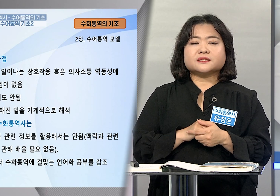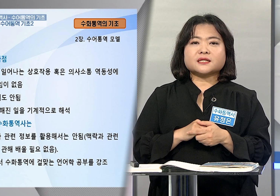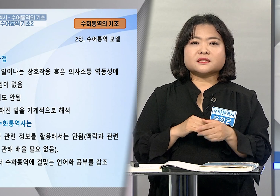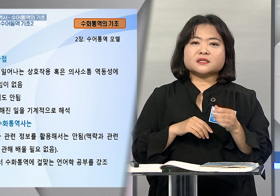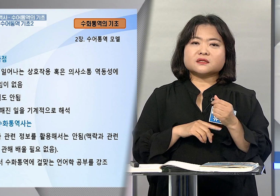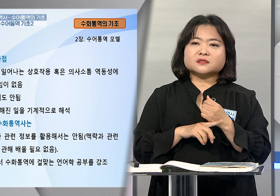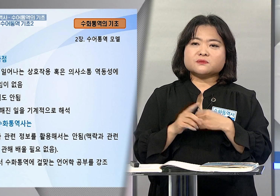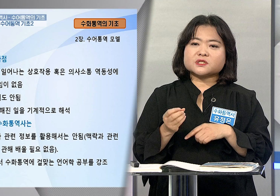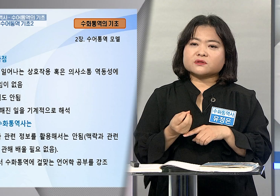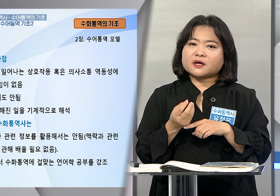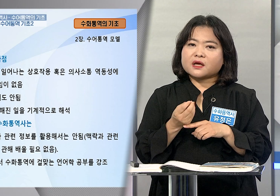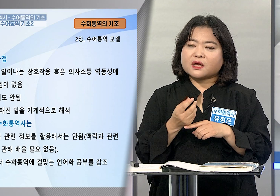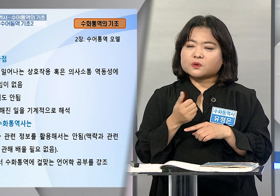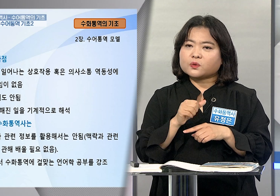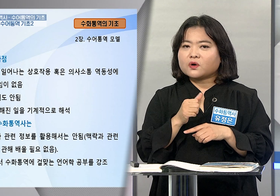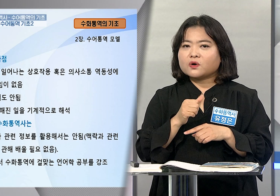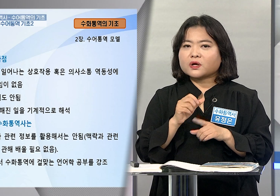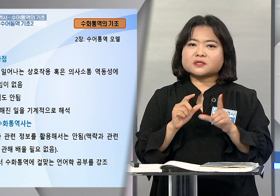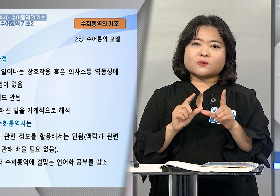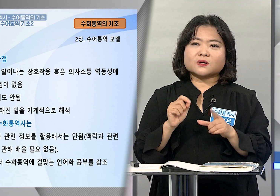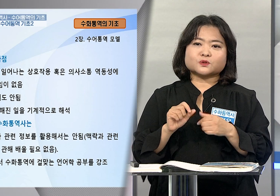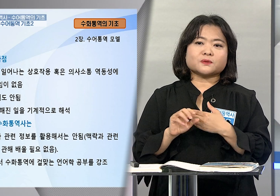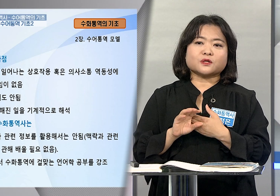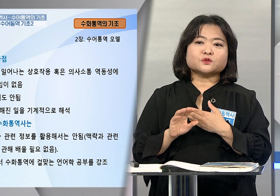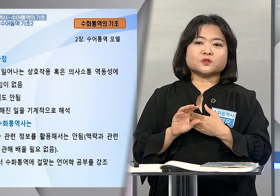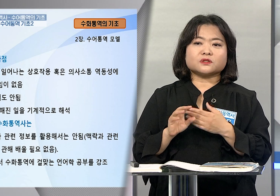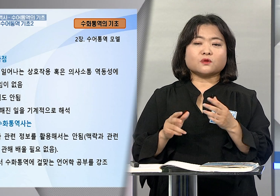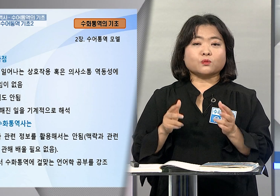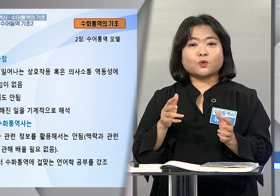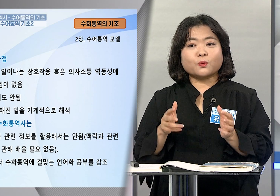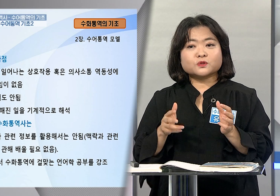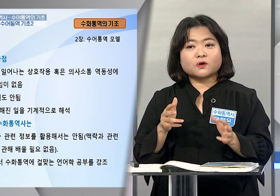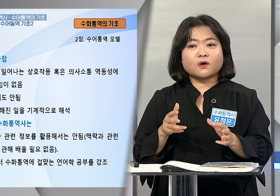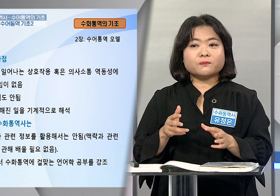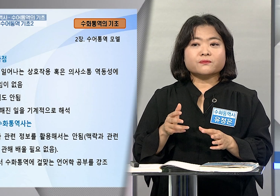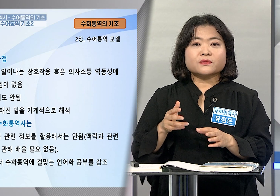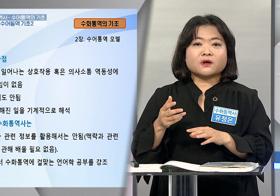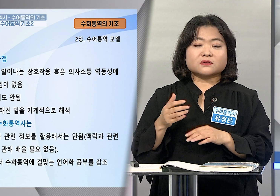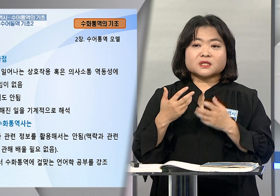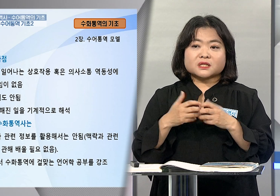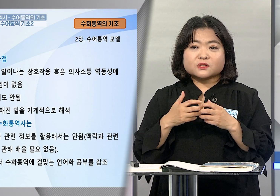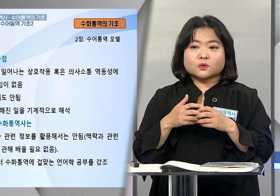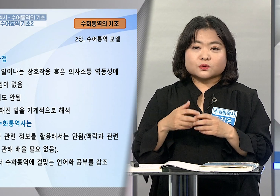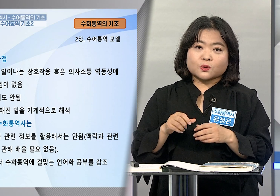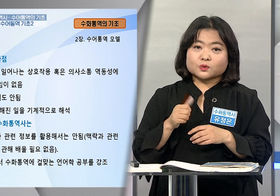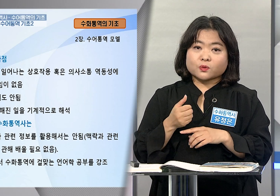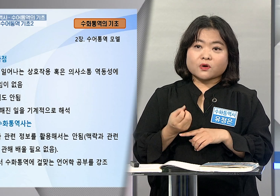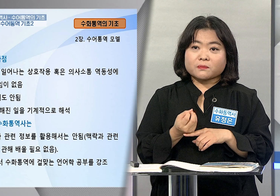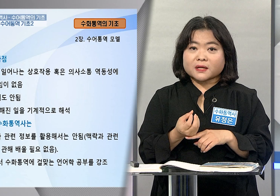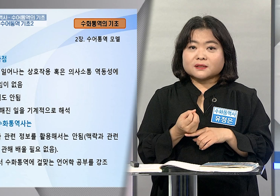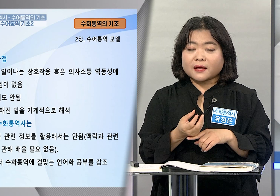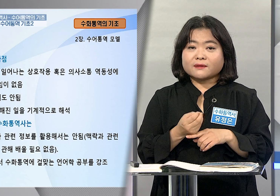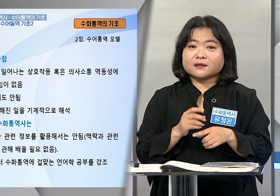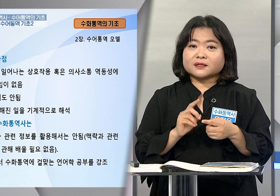사실 이거 의미 전달의 통역의 상황과 좀 다를 수도 있는데 너무 로봇처럼 어떤 기계적으로 통역만을 한다는